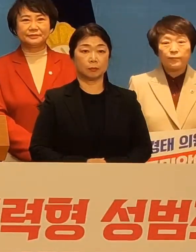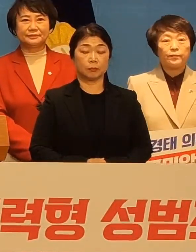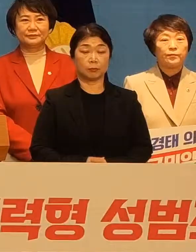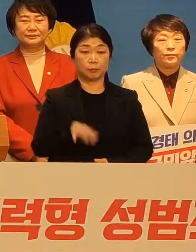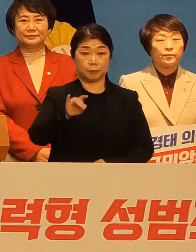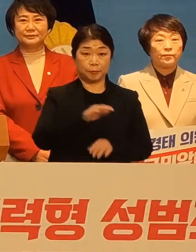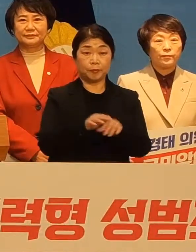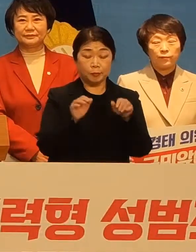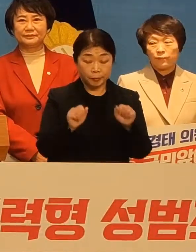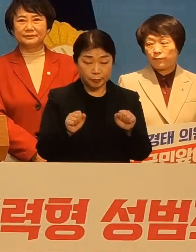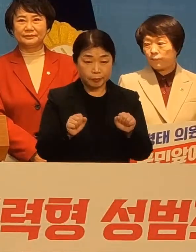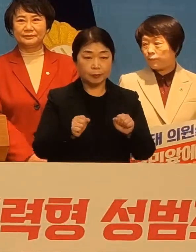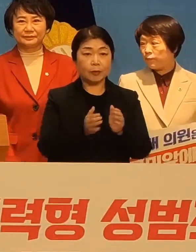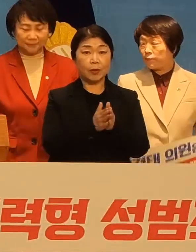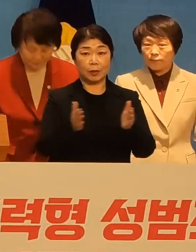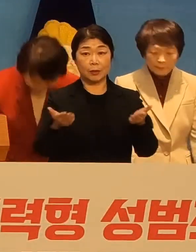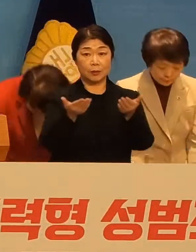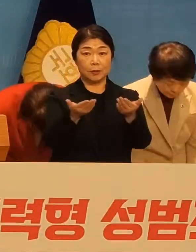네, 먼저 인사드리고 시작하겠습니다.